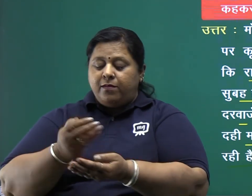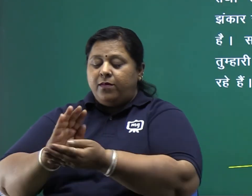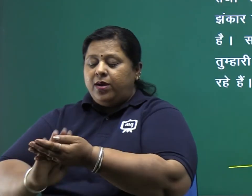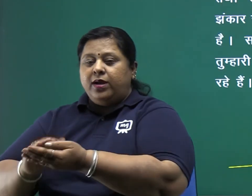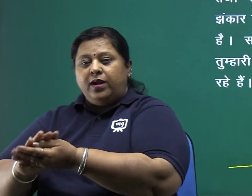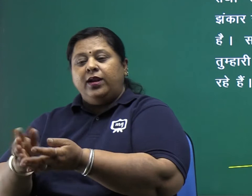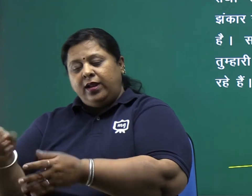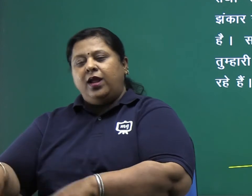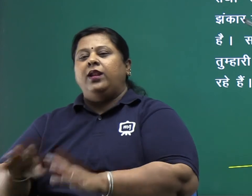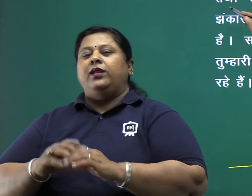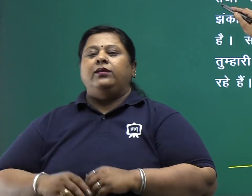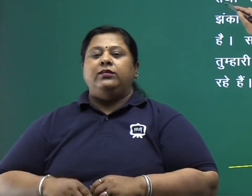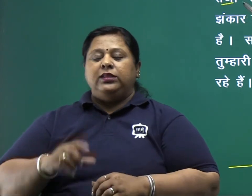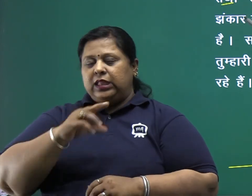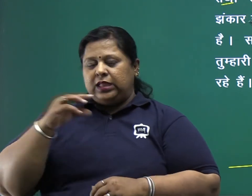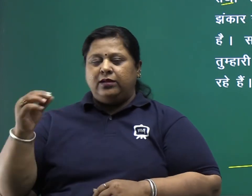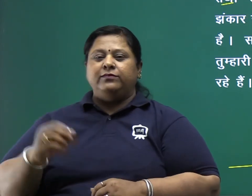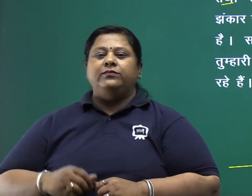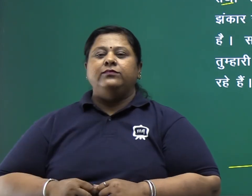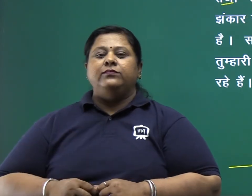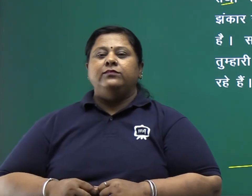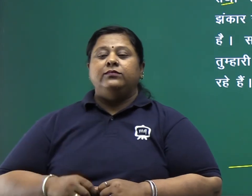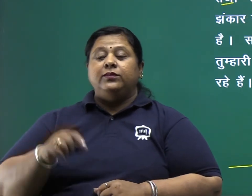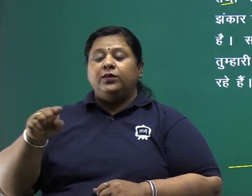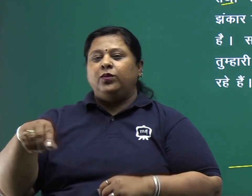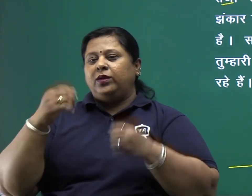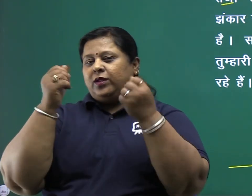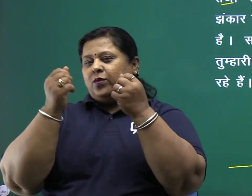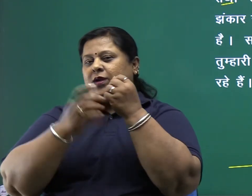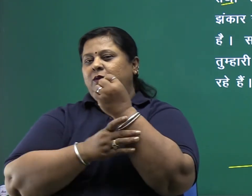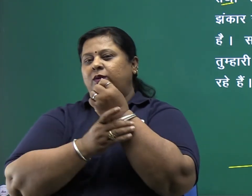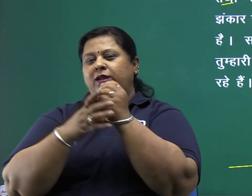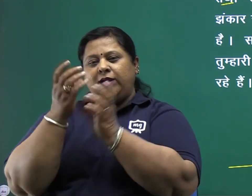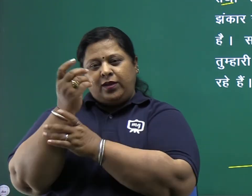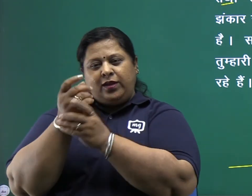है तथा उनके कंगनों की